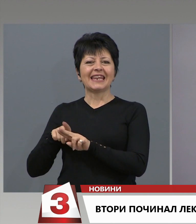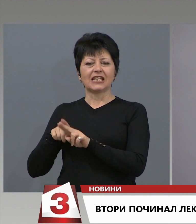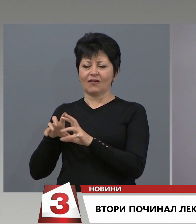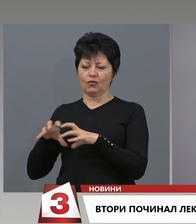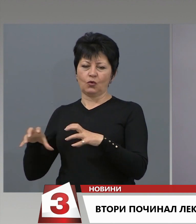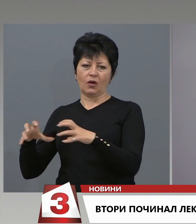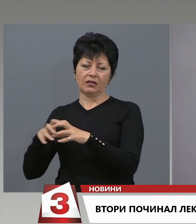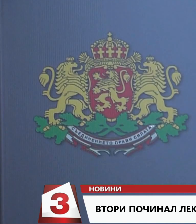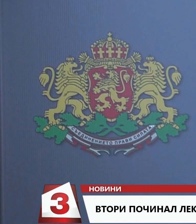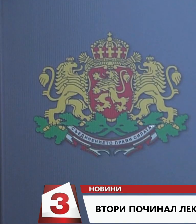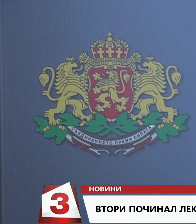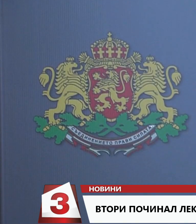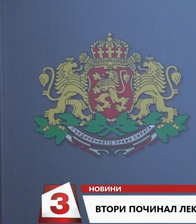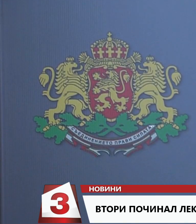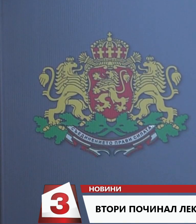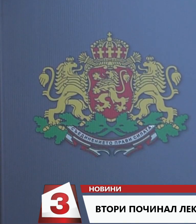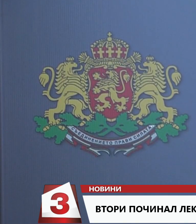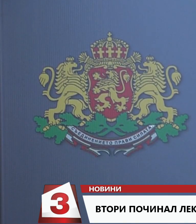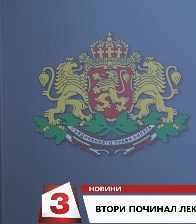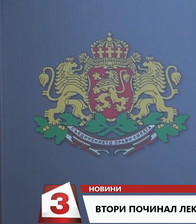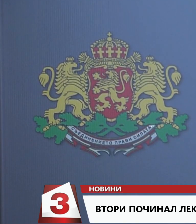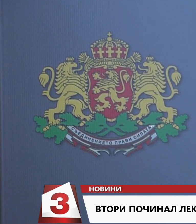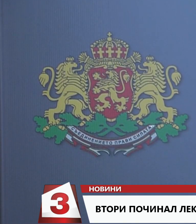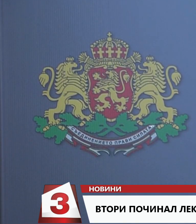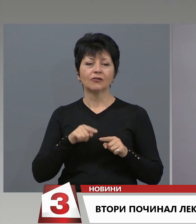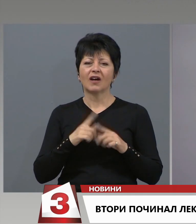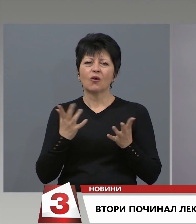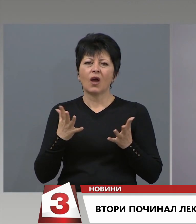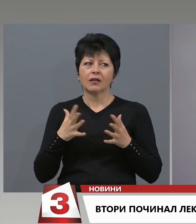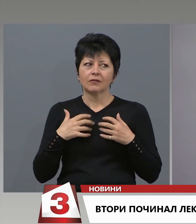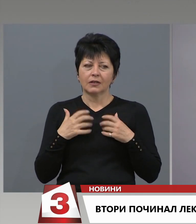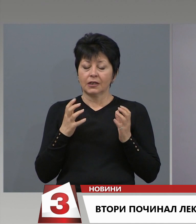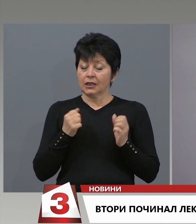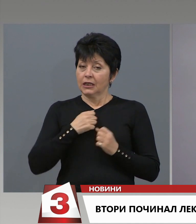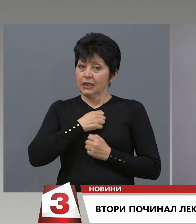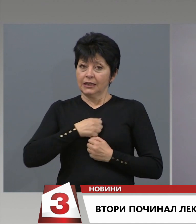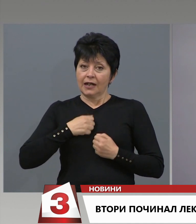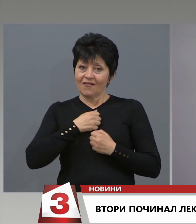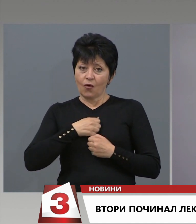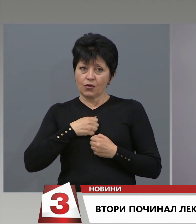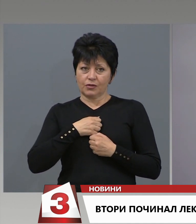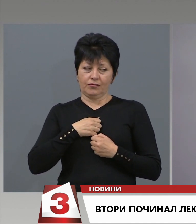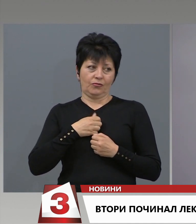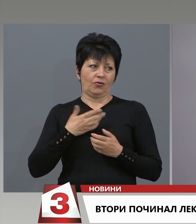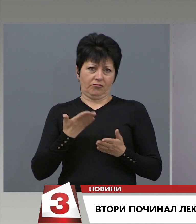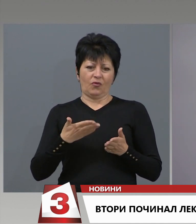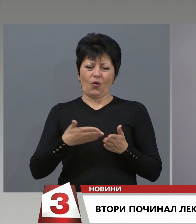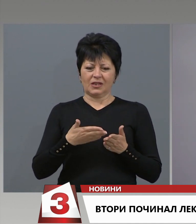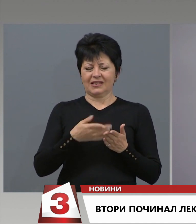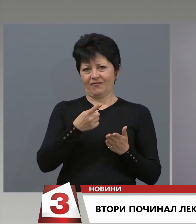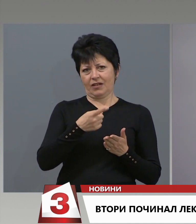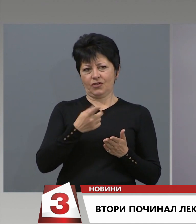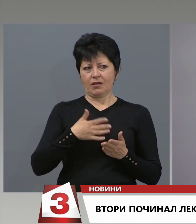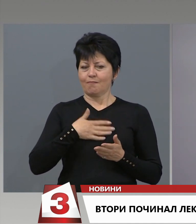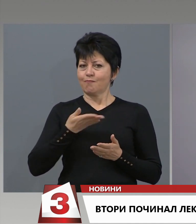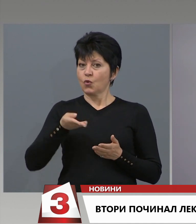спешния център. Това, което е тревожното в момента, освен, разбира се, трагичната смърт на нашата